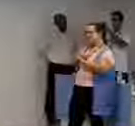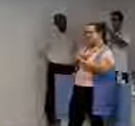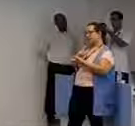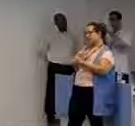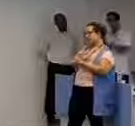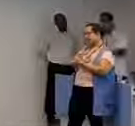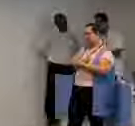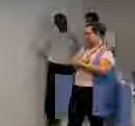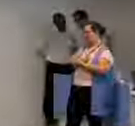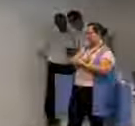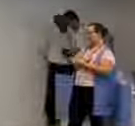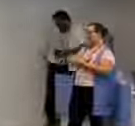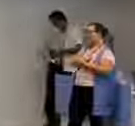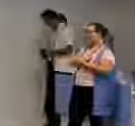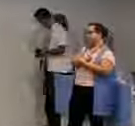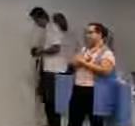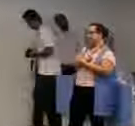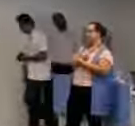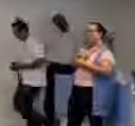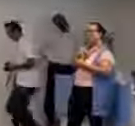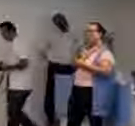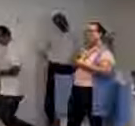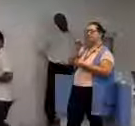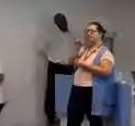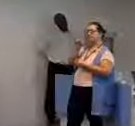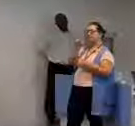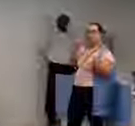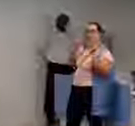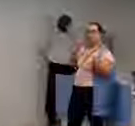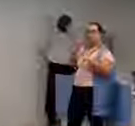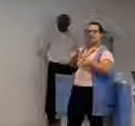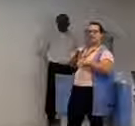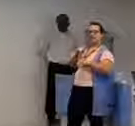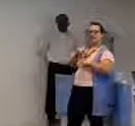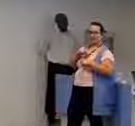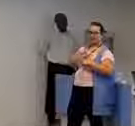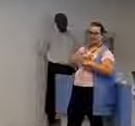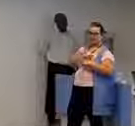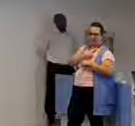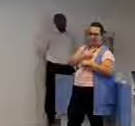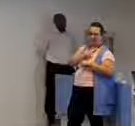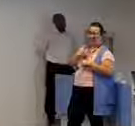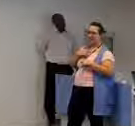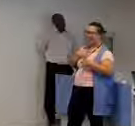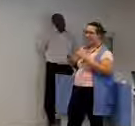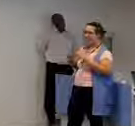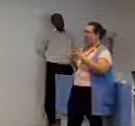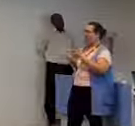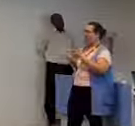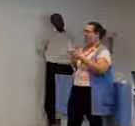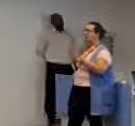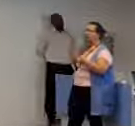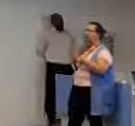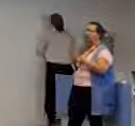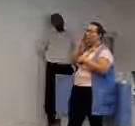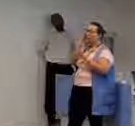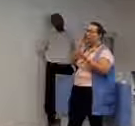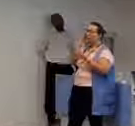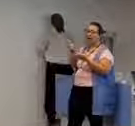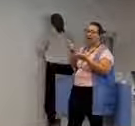muito também. Então ele passa para 50 potenciais fornecedores que se briguem lá e se matem para me fornecer a peça.